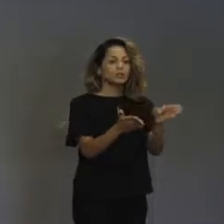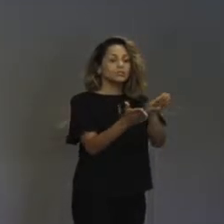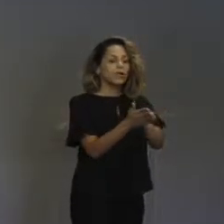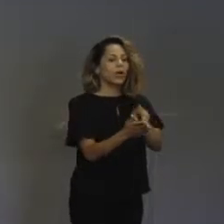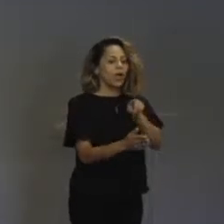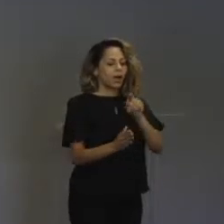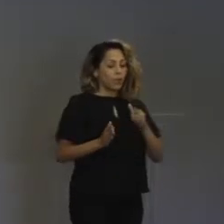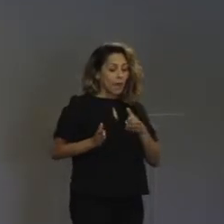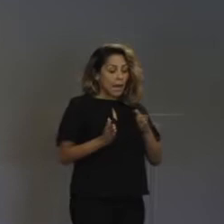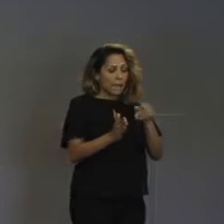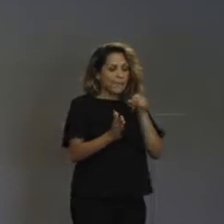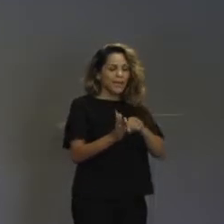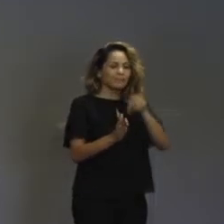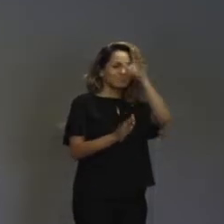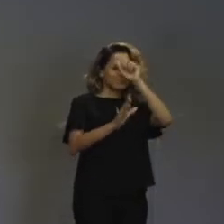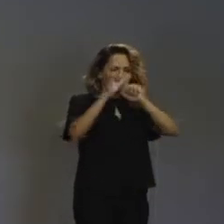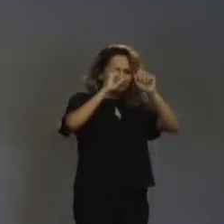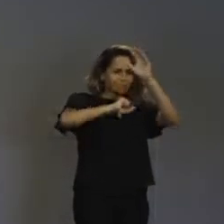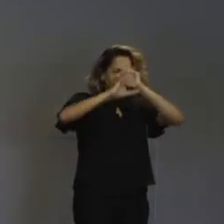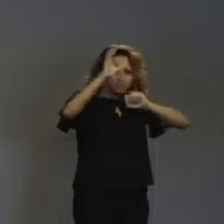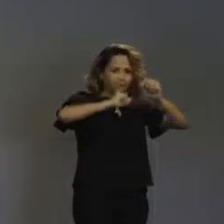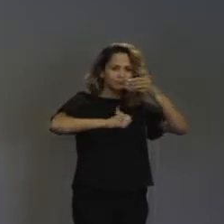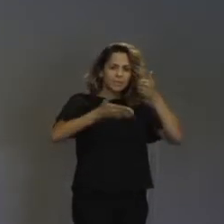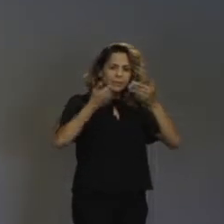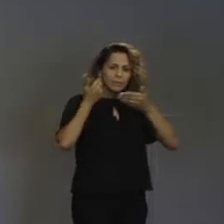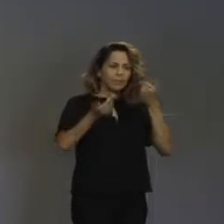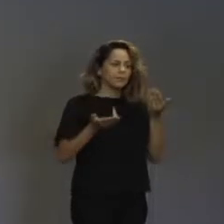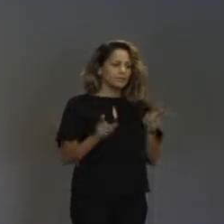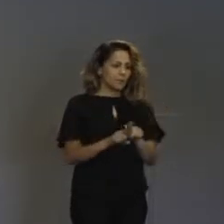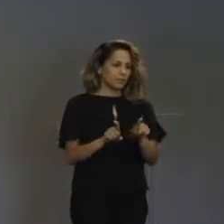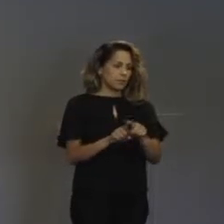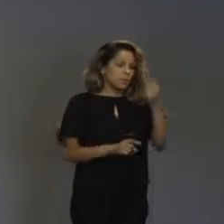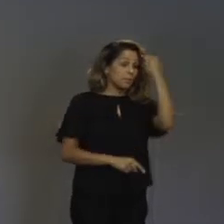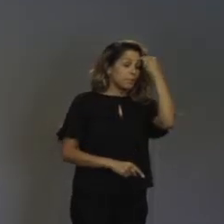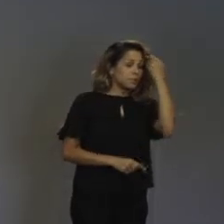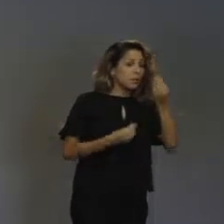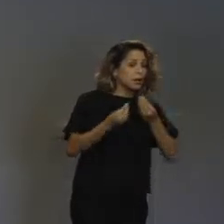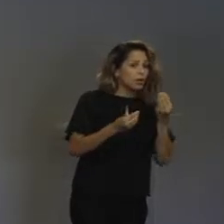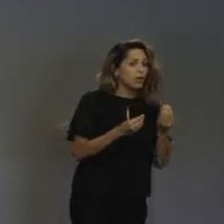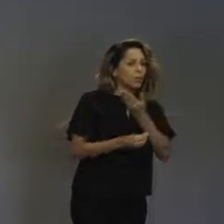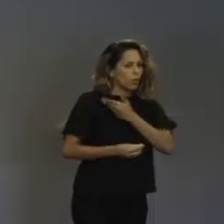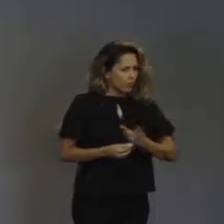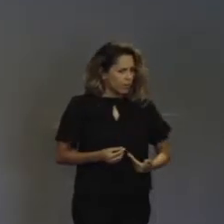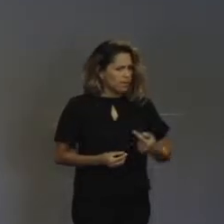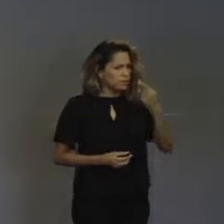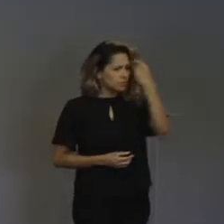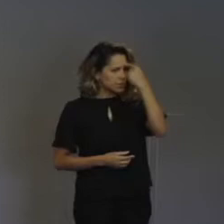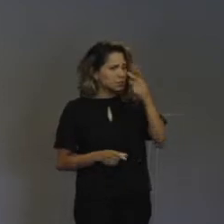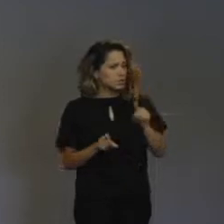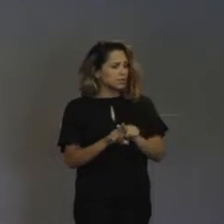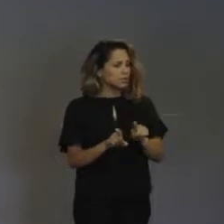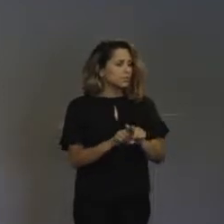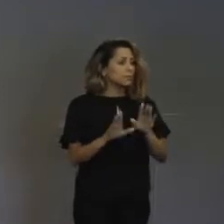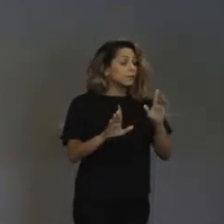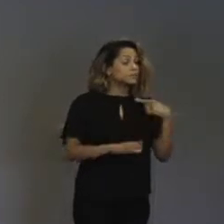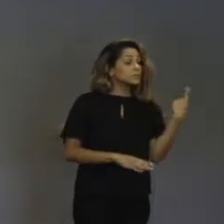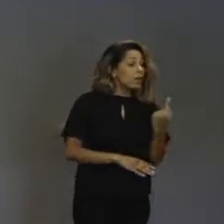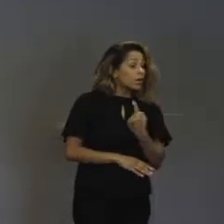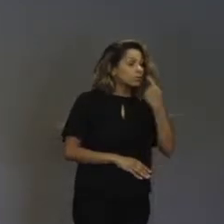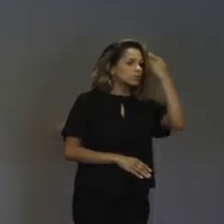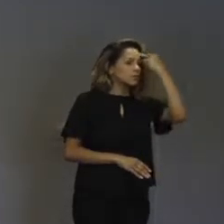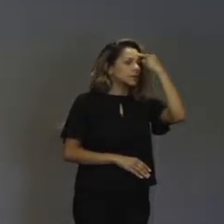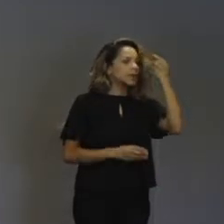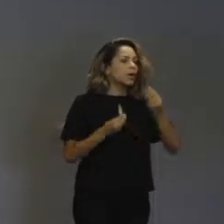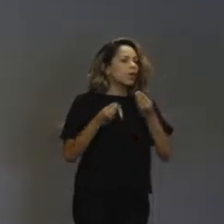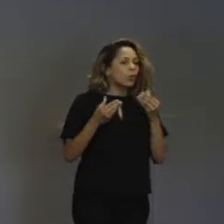nas escolas públicas. Eu sou governo, né? As escolas particulares também a gente vai pensando, mas a gente tem que pensar como que a gente amplifica isso, como que a